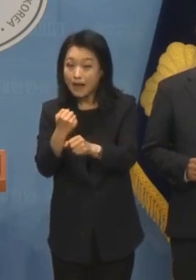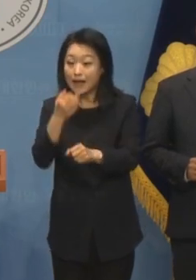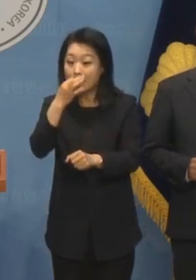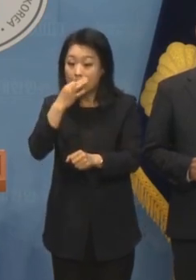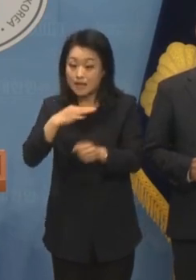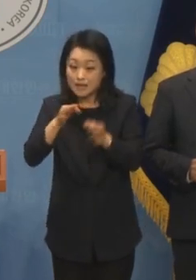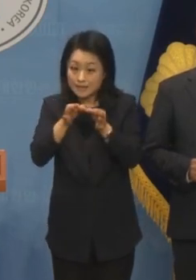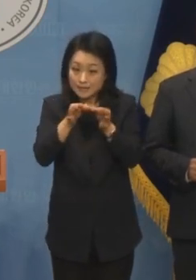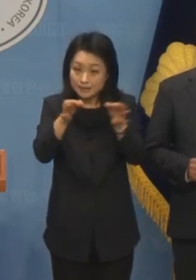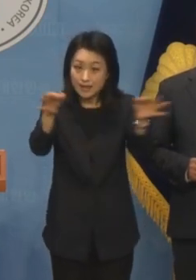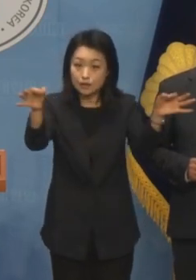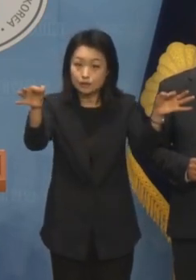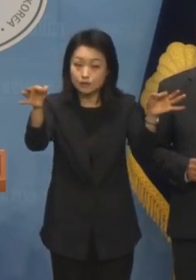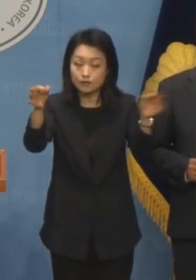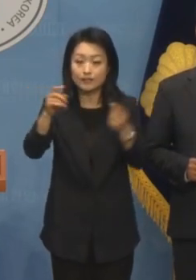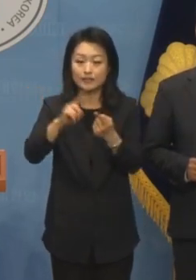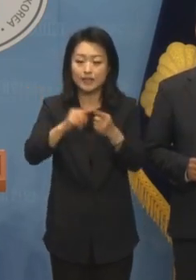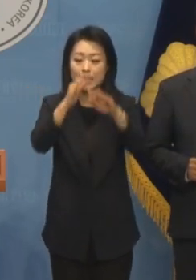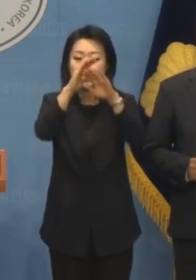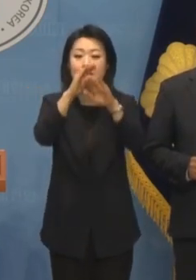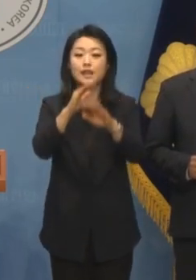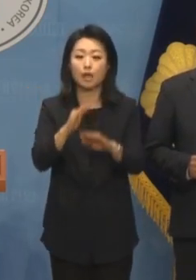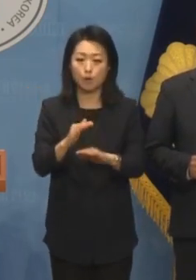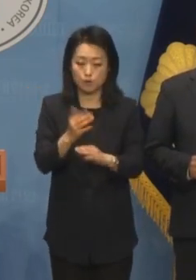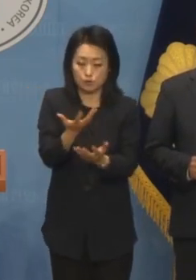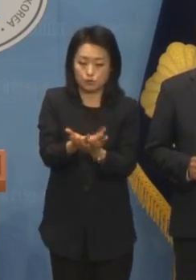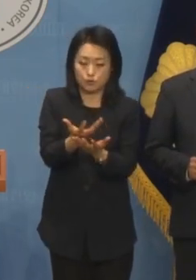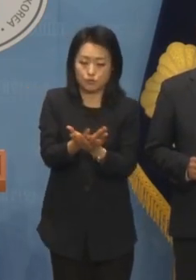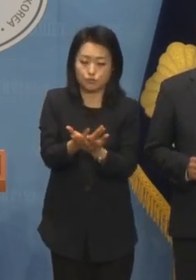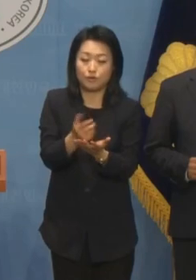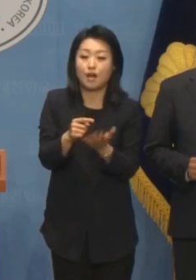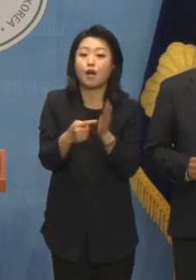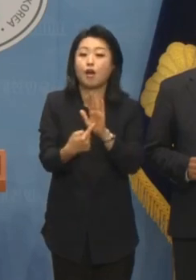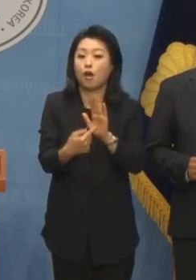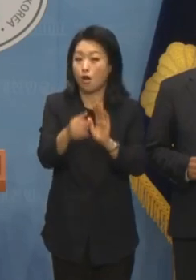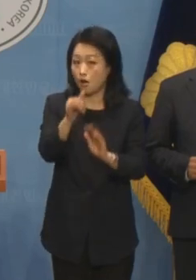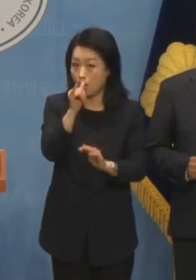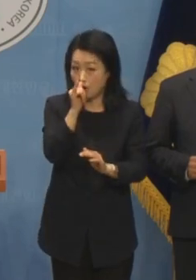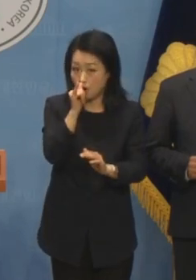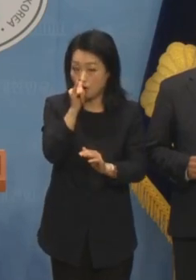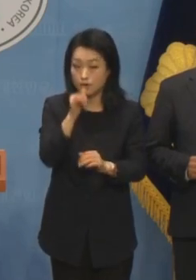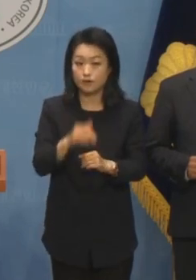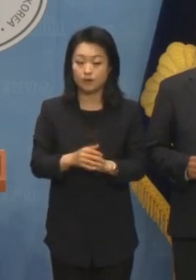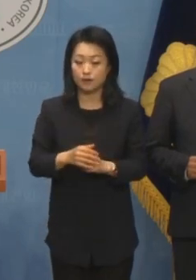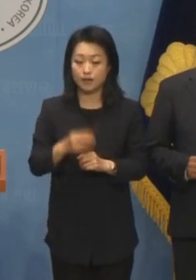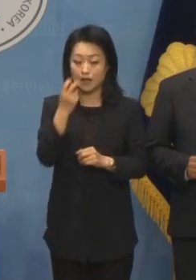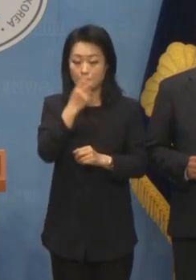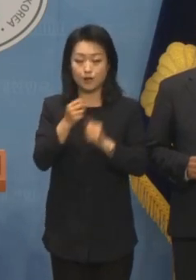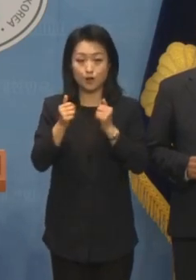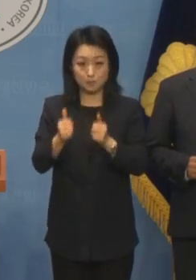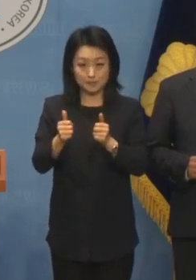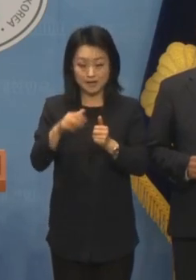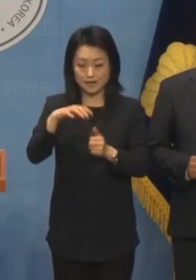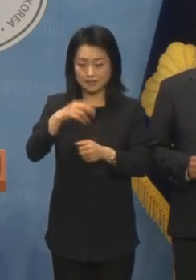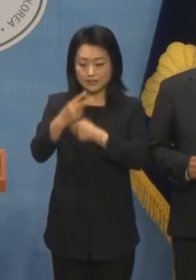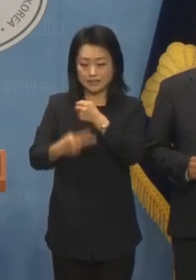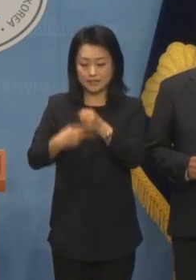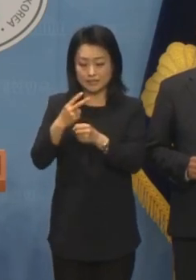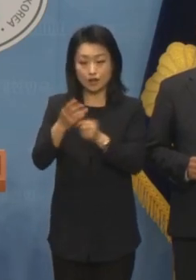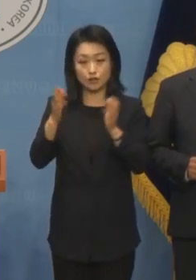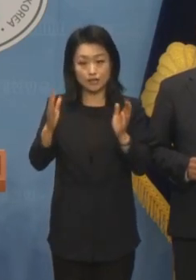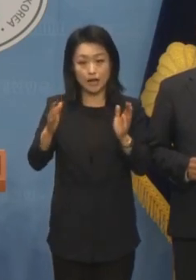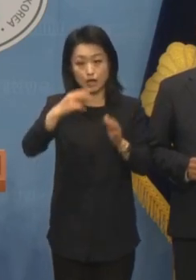했다는 첩보도 기재되어 있습니다. 검찰이 지난 2년간